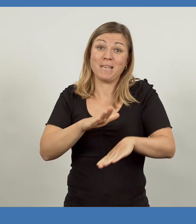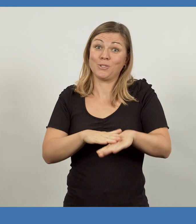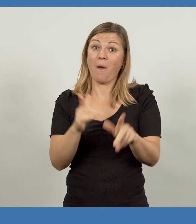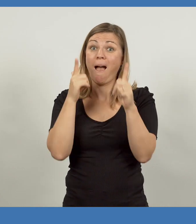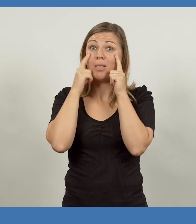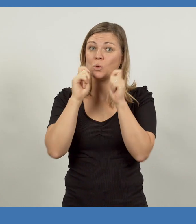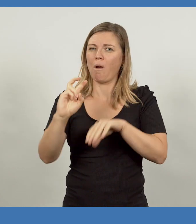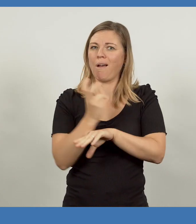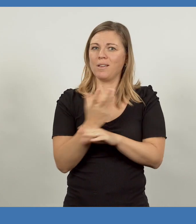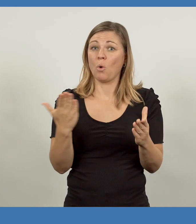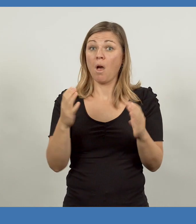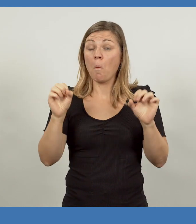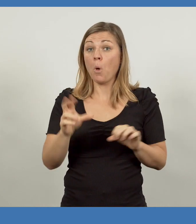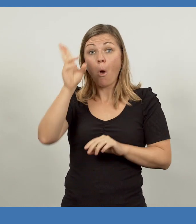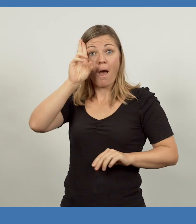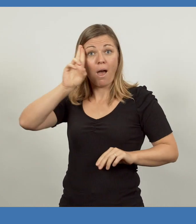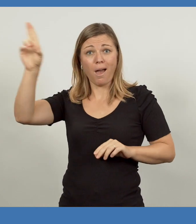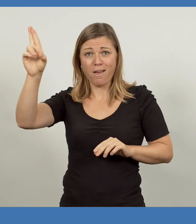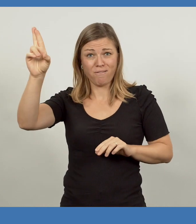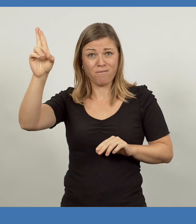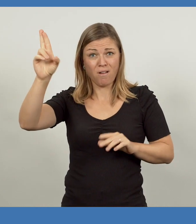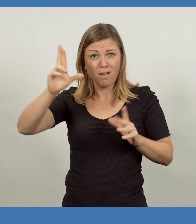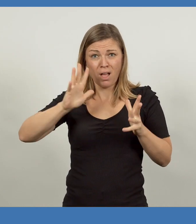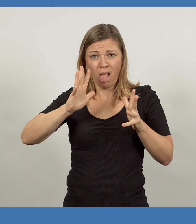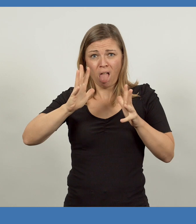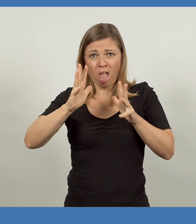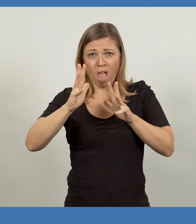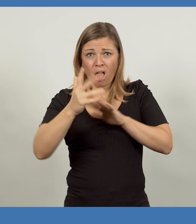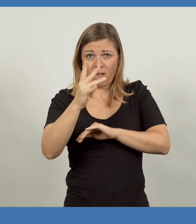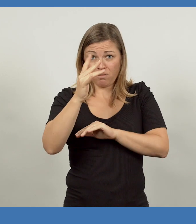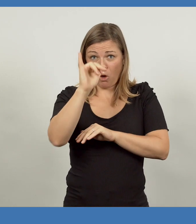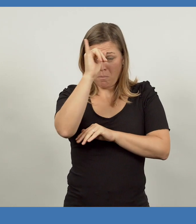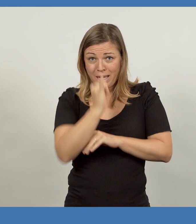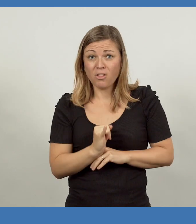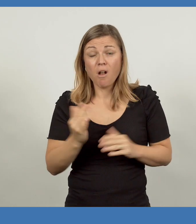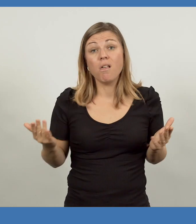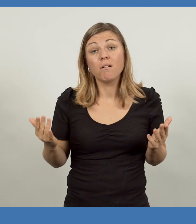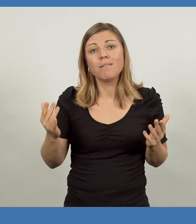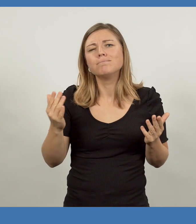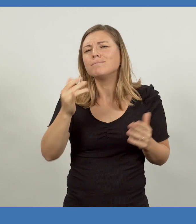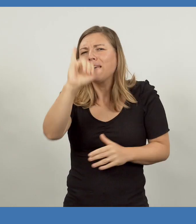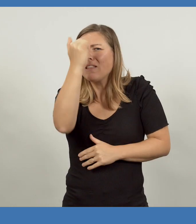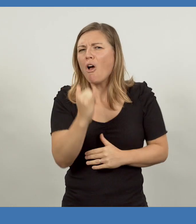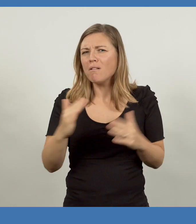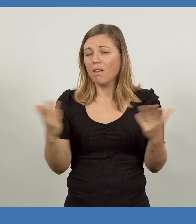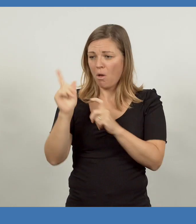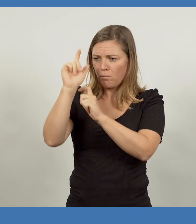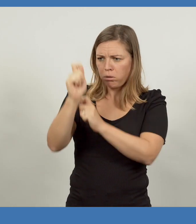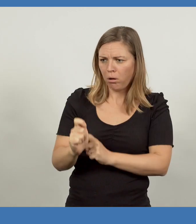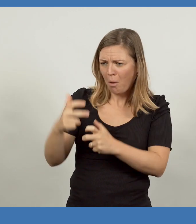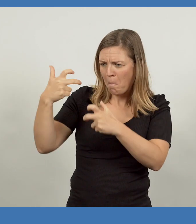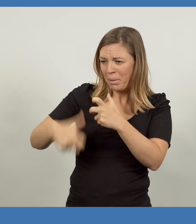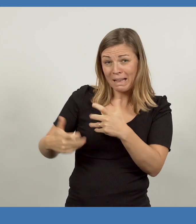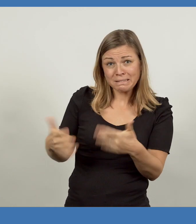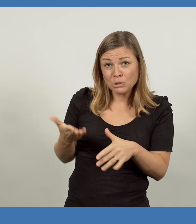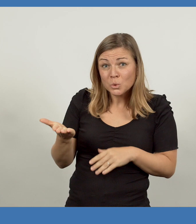idoles. Parce que tout ce qui prend la place de Dieu dans notre cœur devient une idole. Une idole, ce n'est pas toujours une statue en pierre. Une